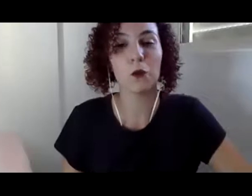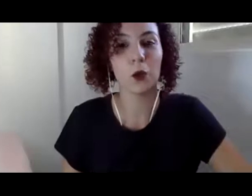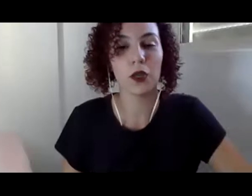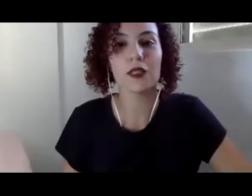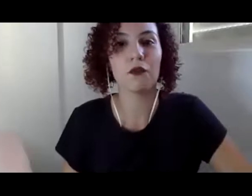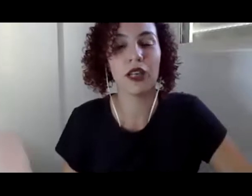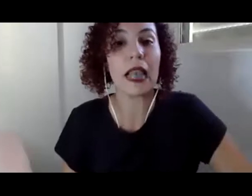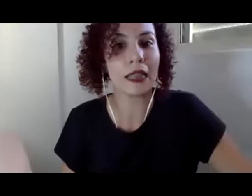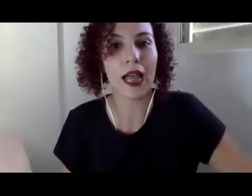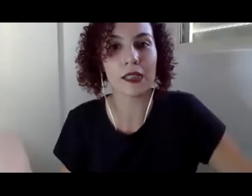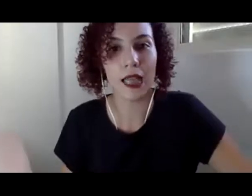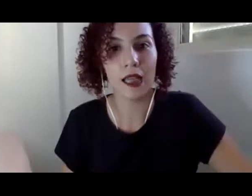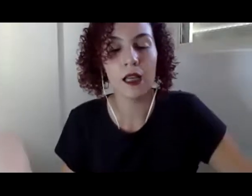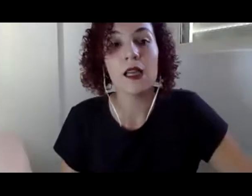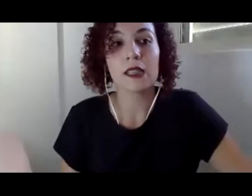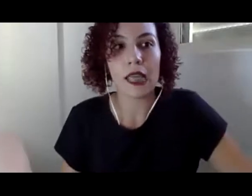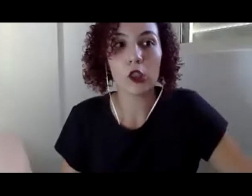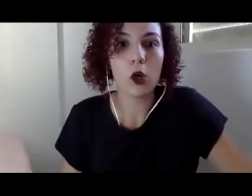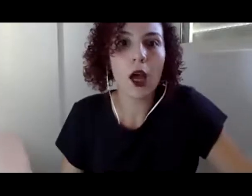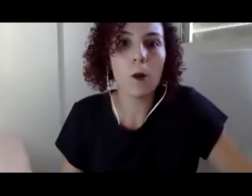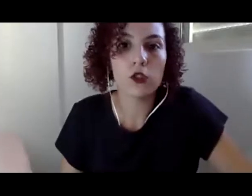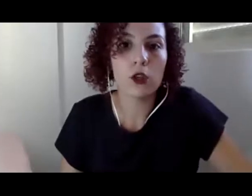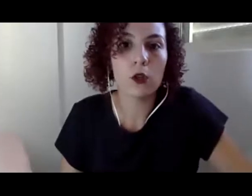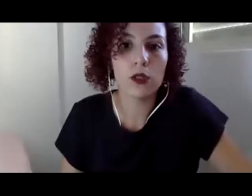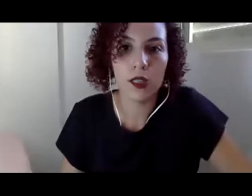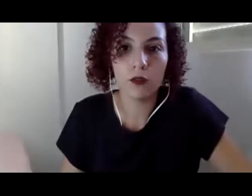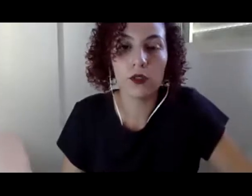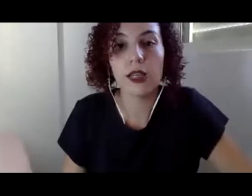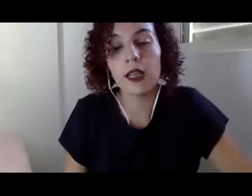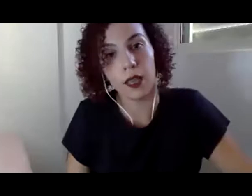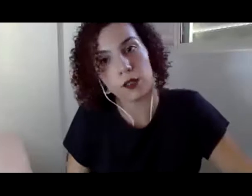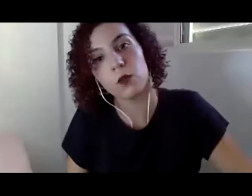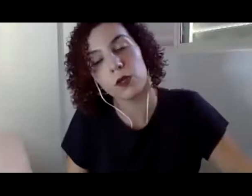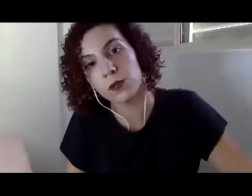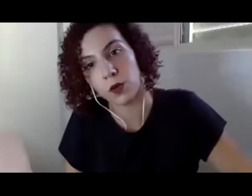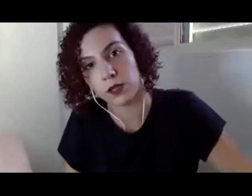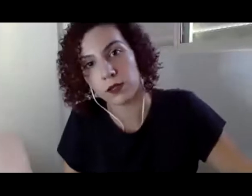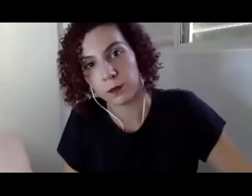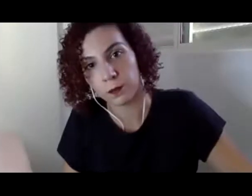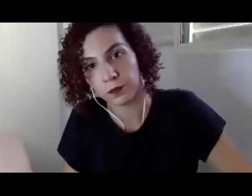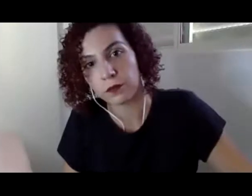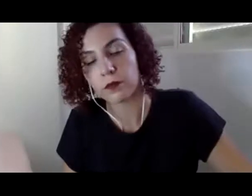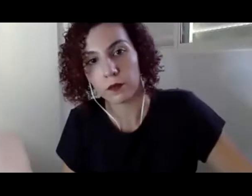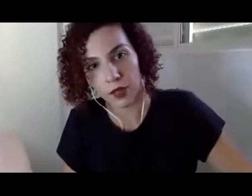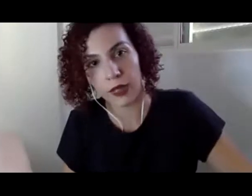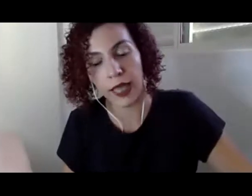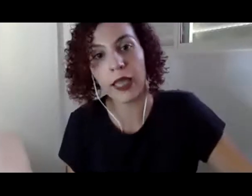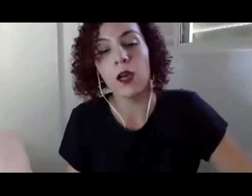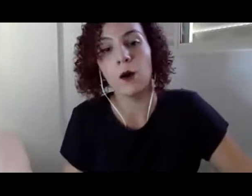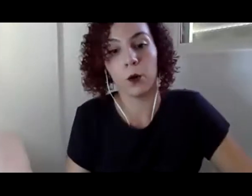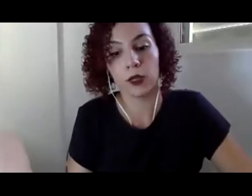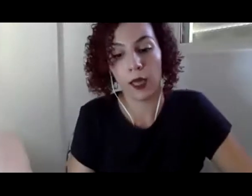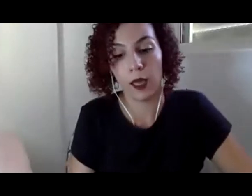questão do português que eu falei lá atrás, né? Ser totalmente inclusivo seria ter as duas opções,